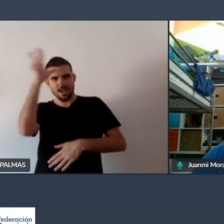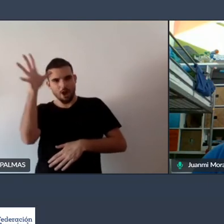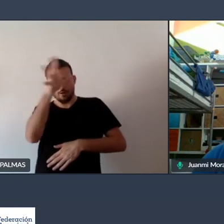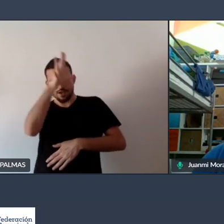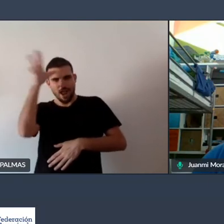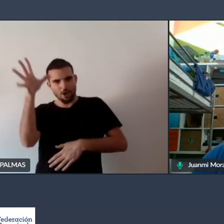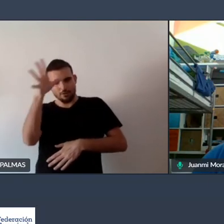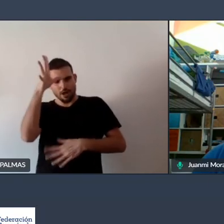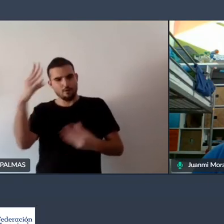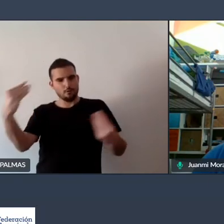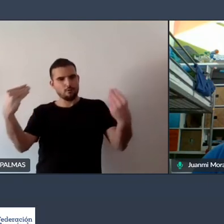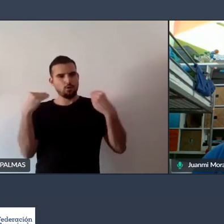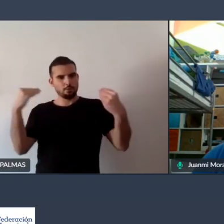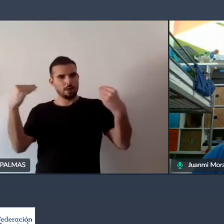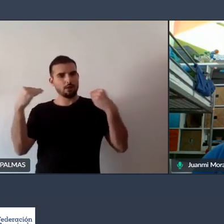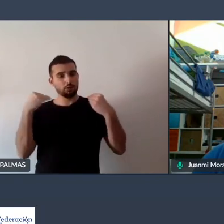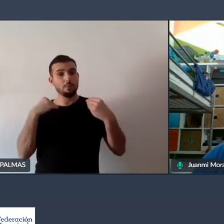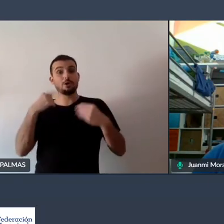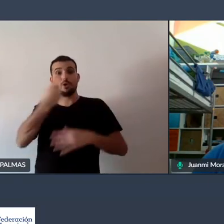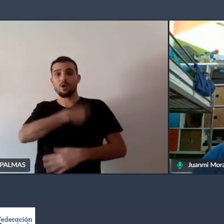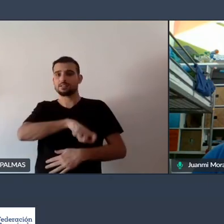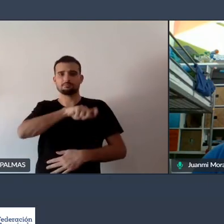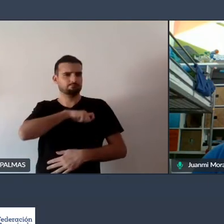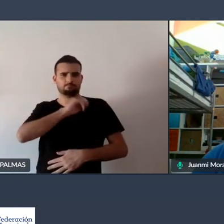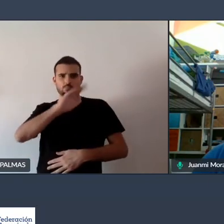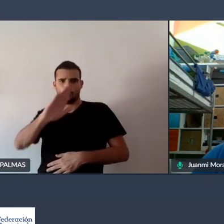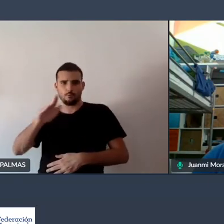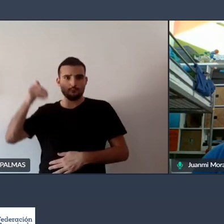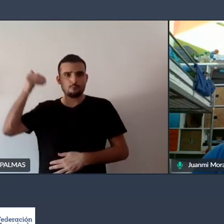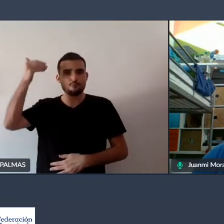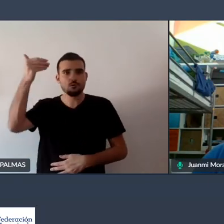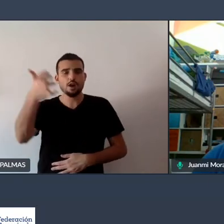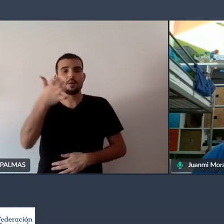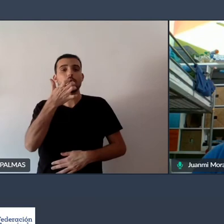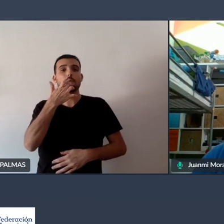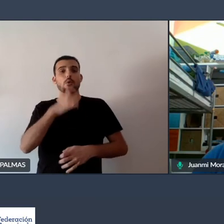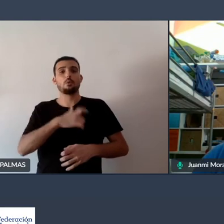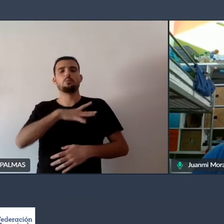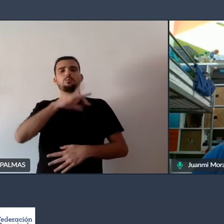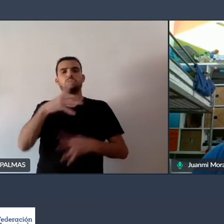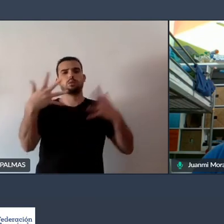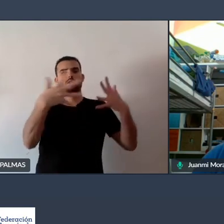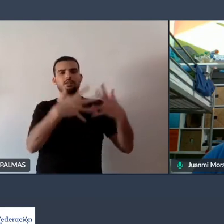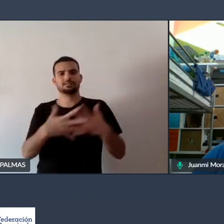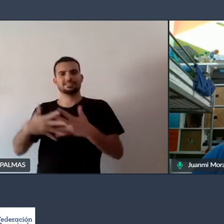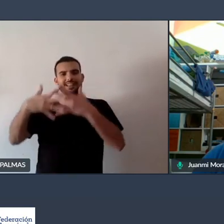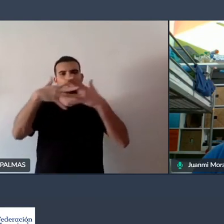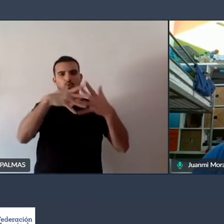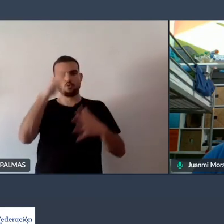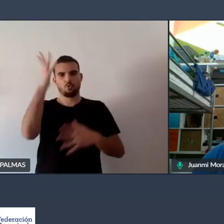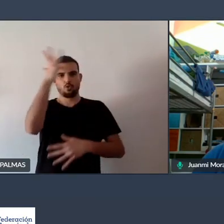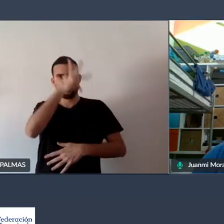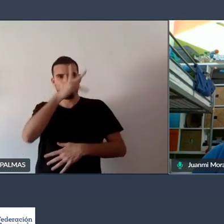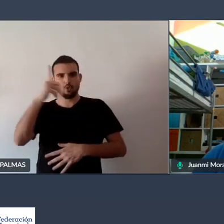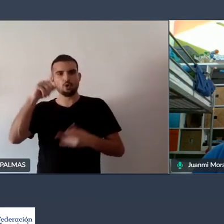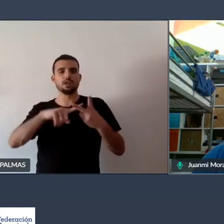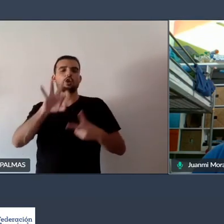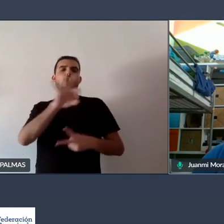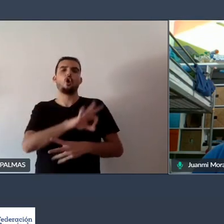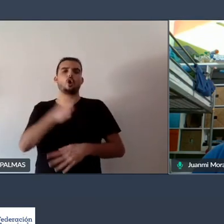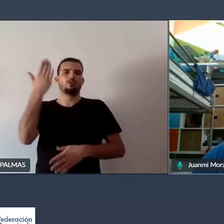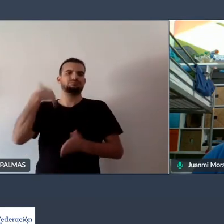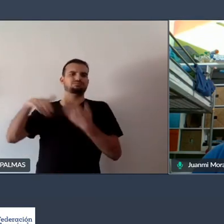formándose como jugador fuera de España, en otros sitios, en campus, en Estados Unidos, en países de la antigua Yugoslavia,